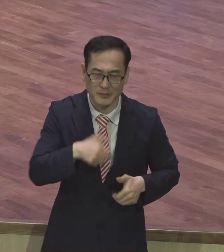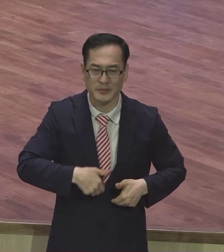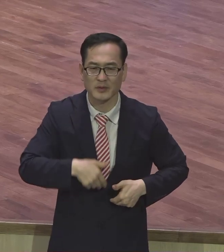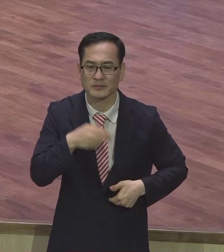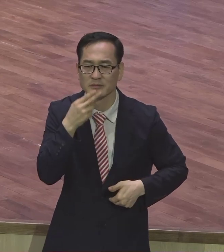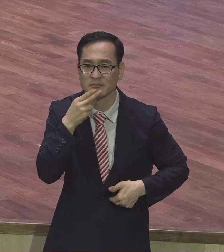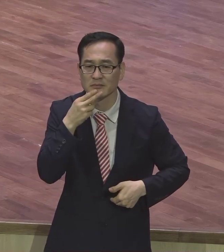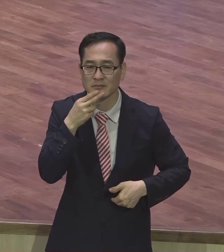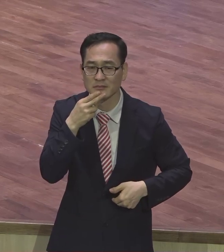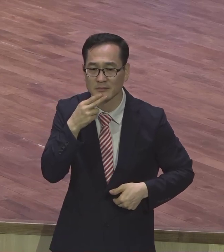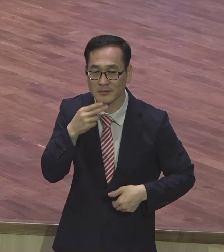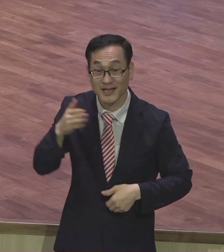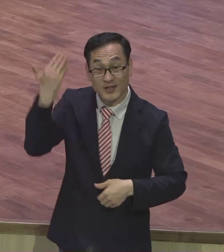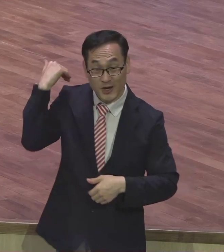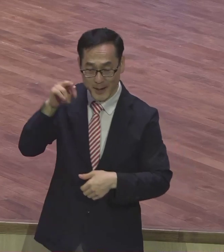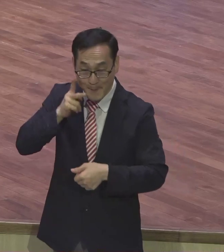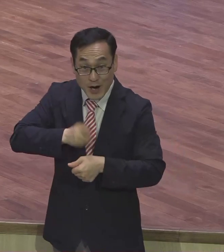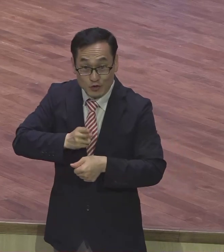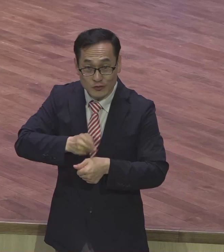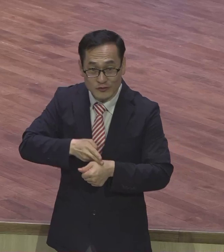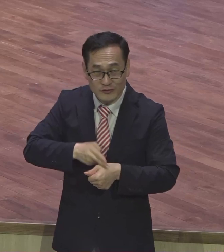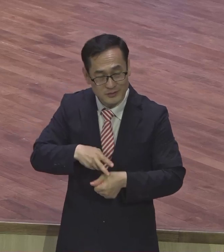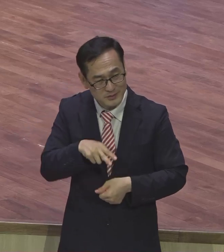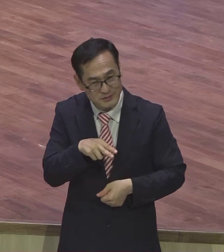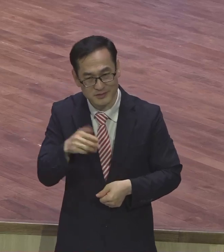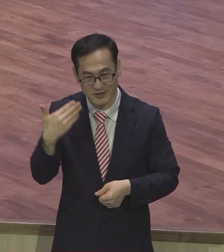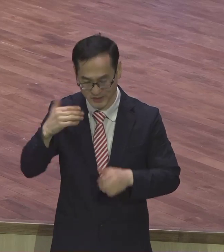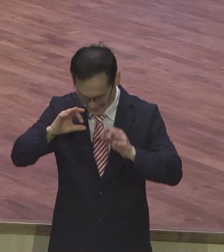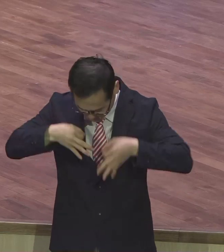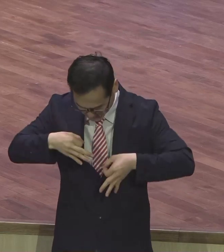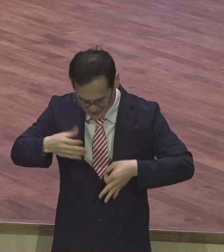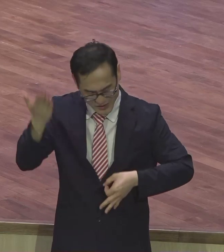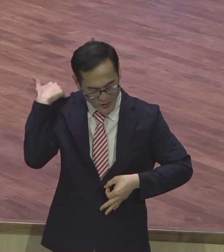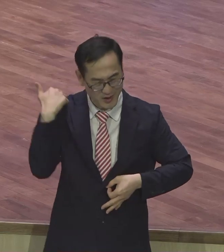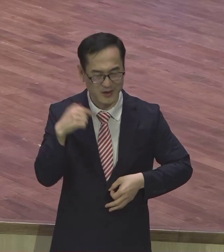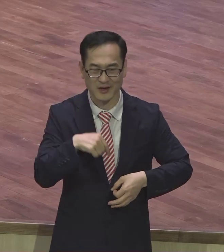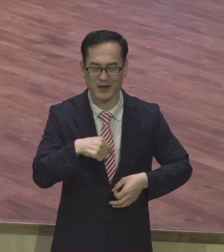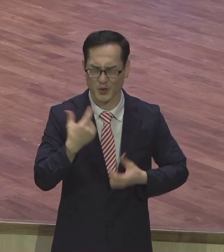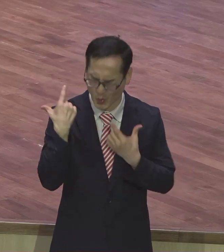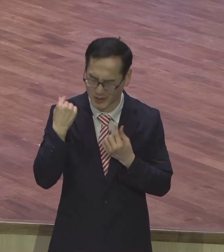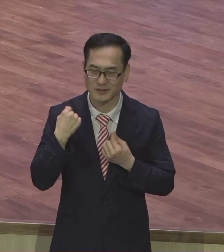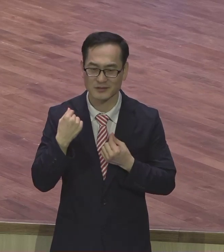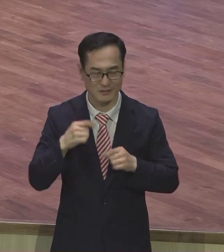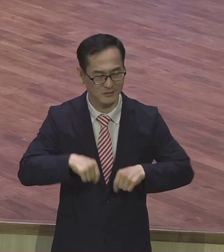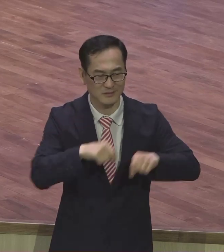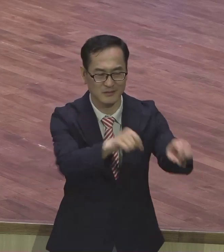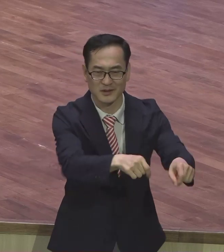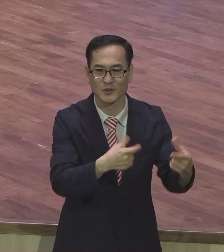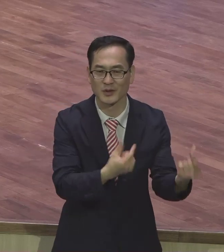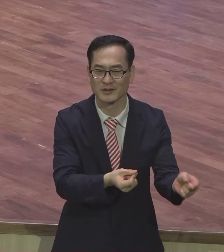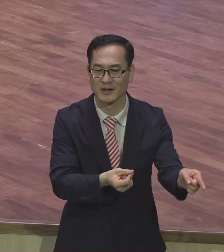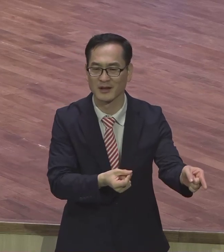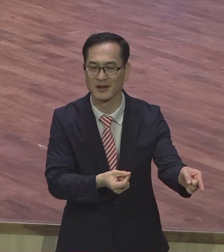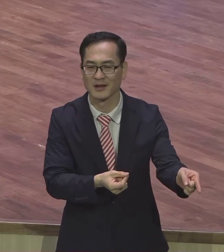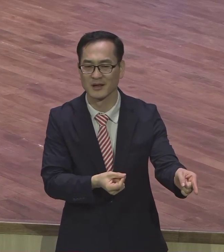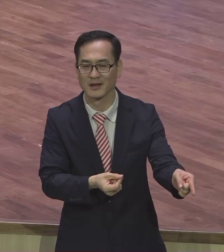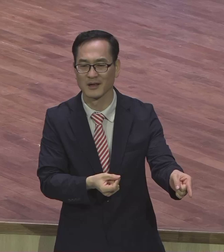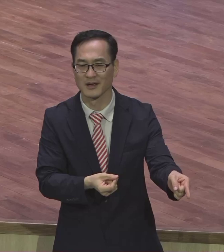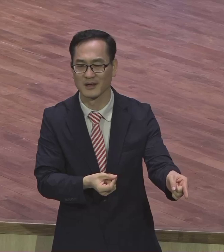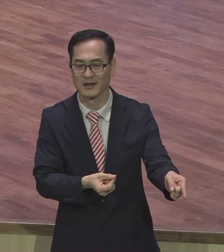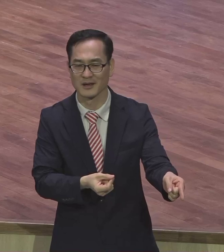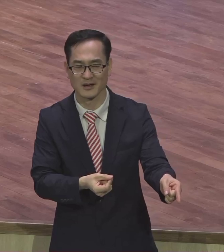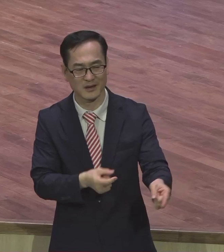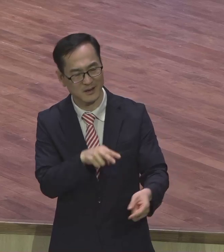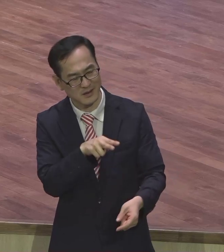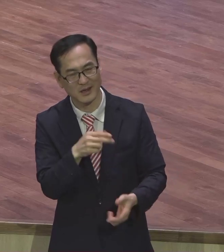가장 유식하죠 유대인들 세계에서 가장 유식하고 가장 똑똑하다고